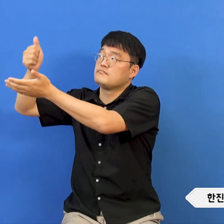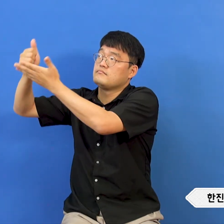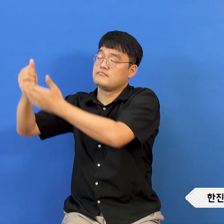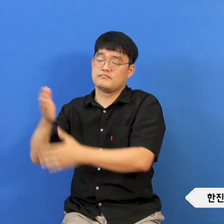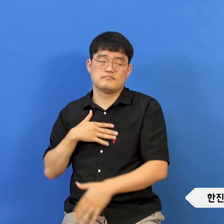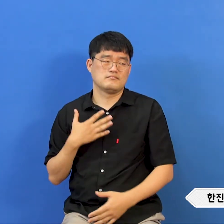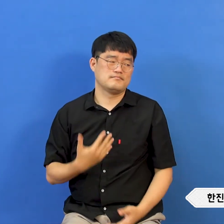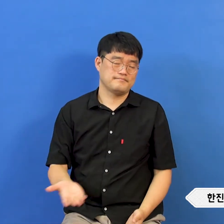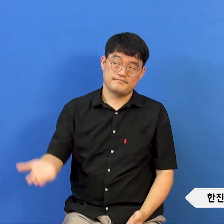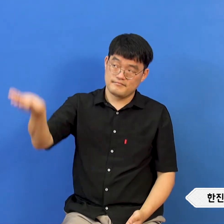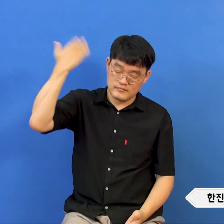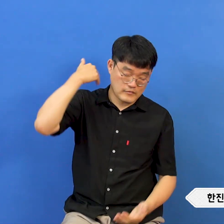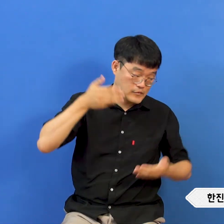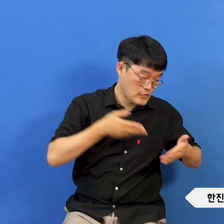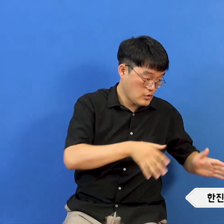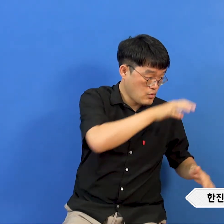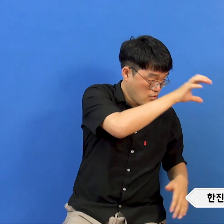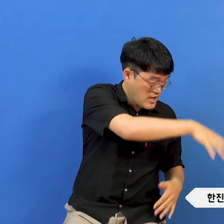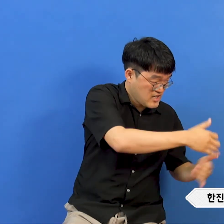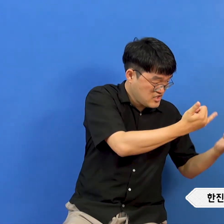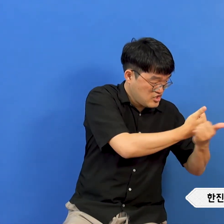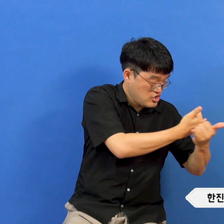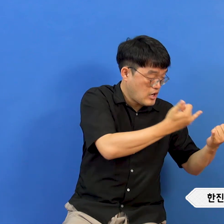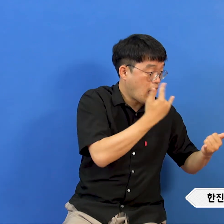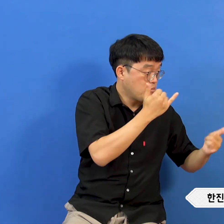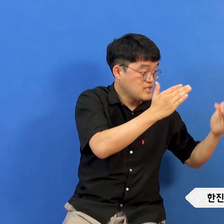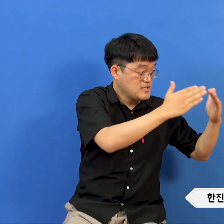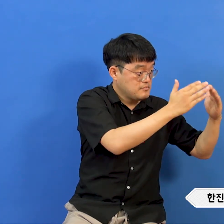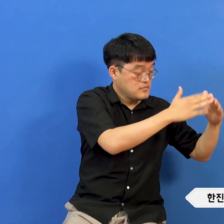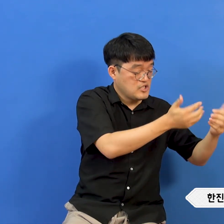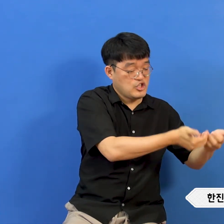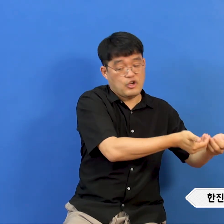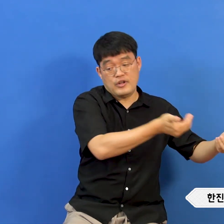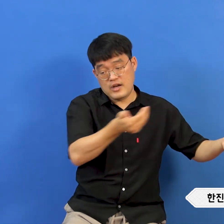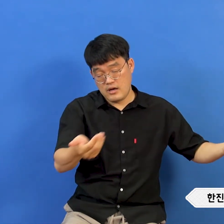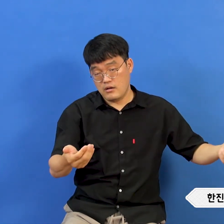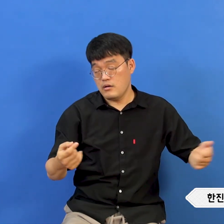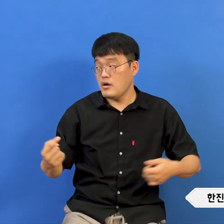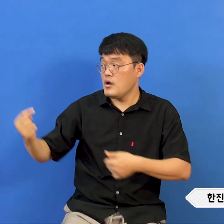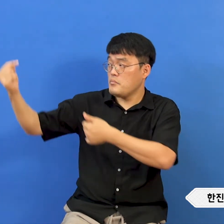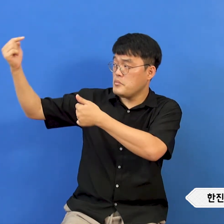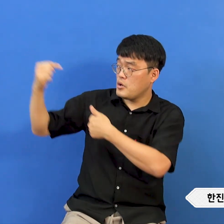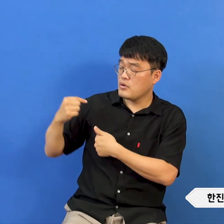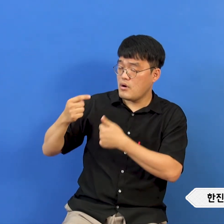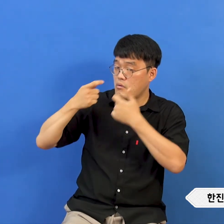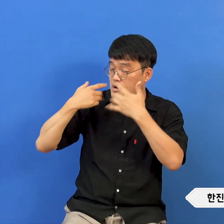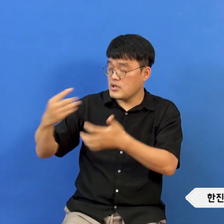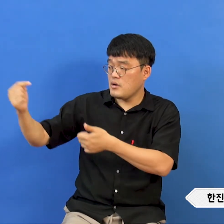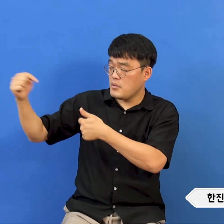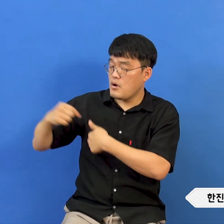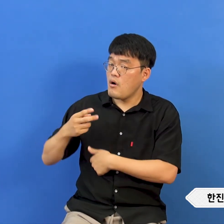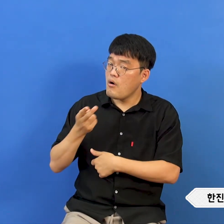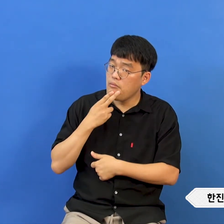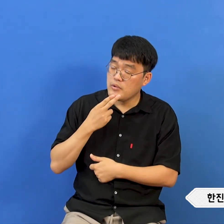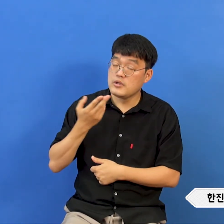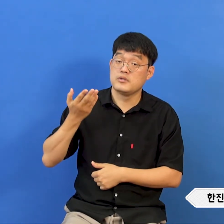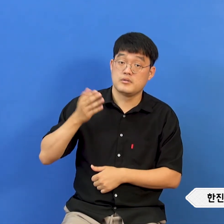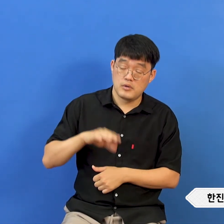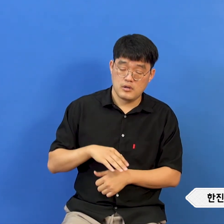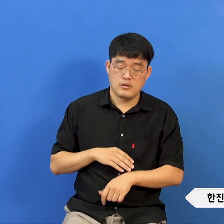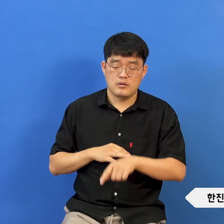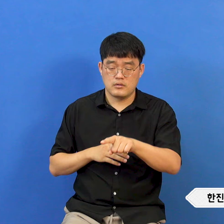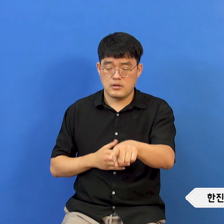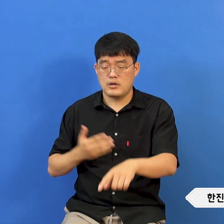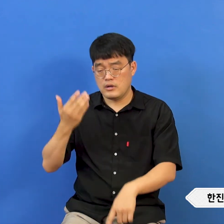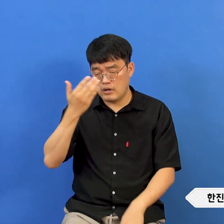아비 집을 떠나라 말씀을 하실 때 떠나서 어디로 가라고는 정확하게 말씀해 주지 않았습니다. 가나안 땅